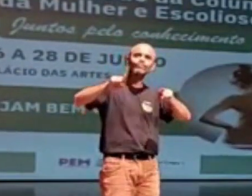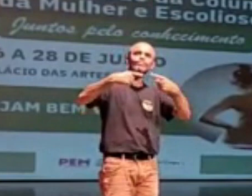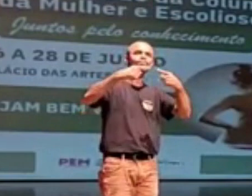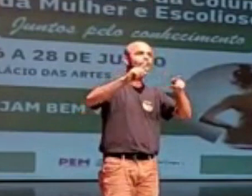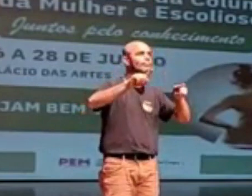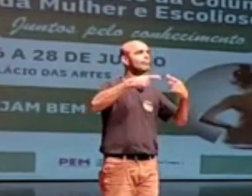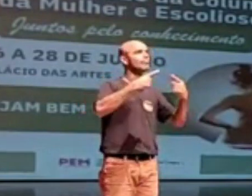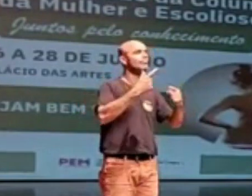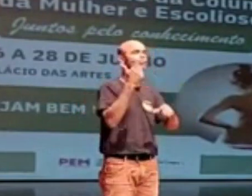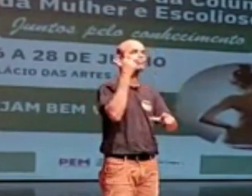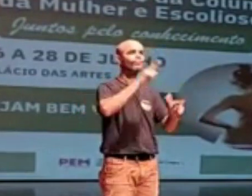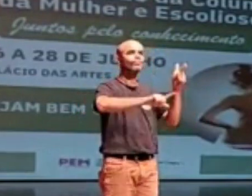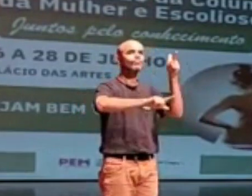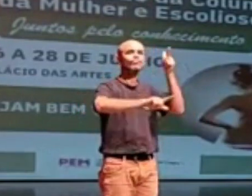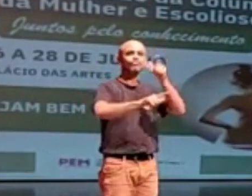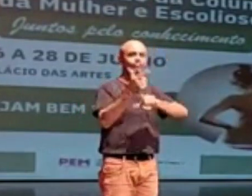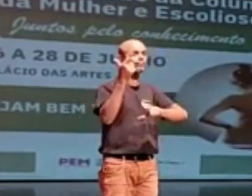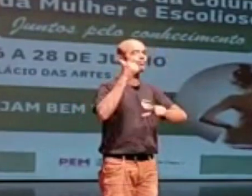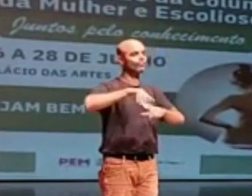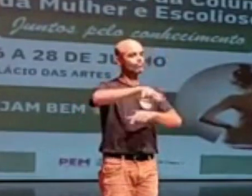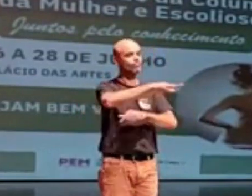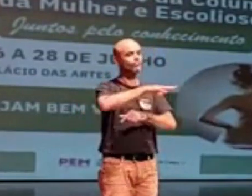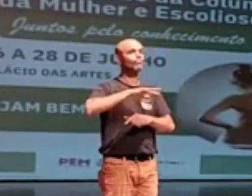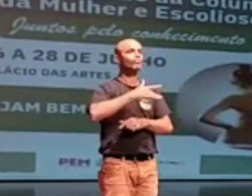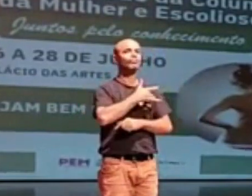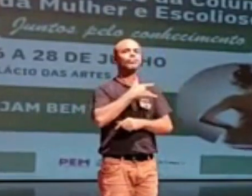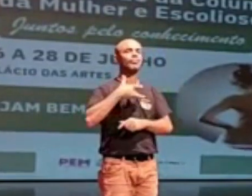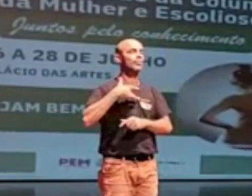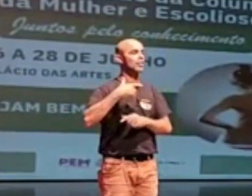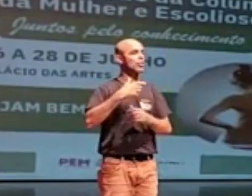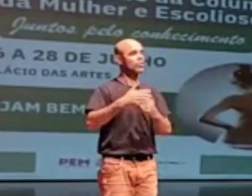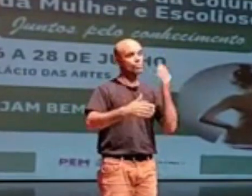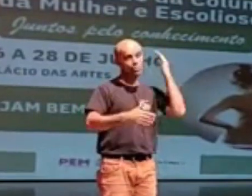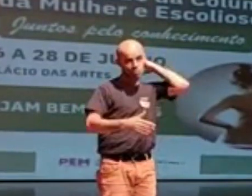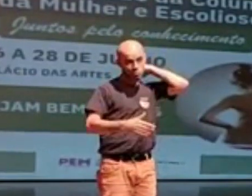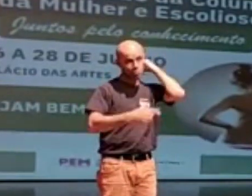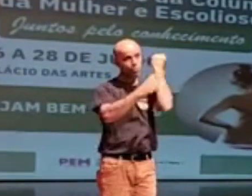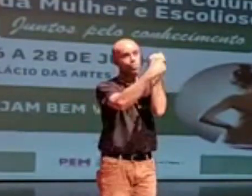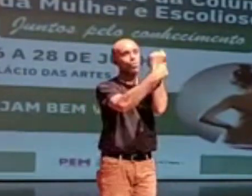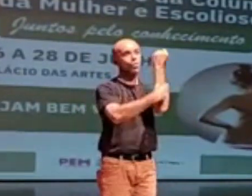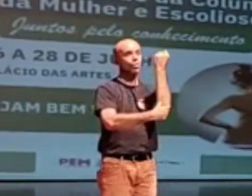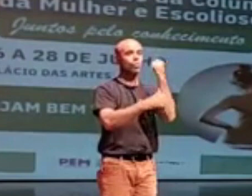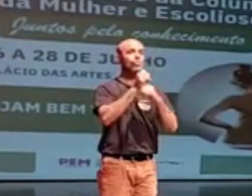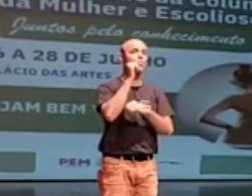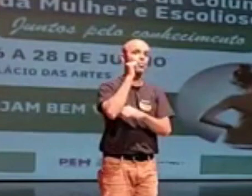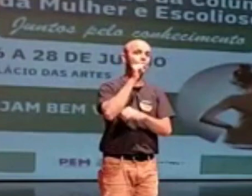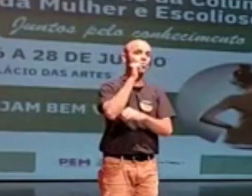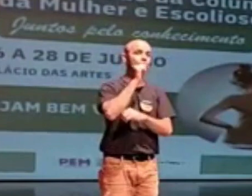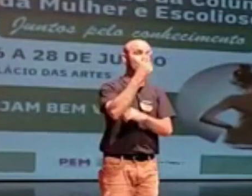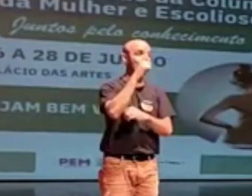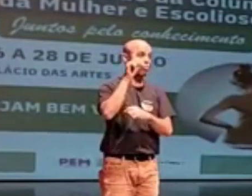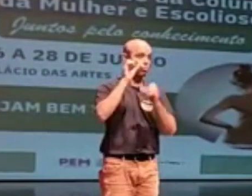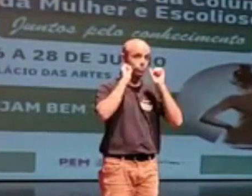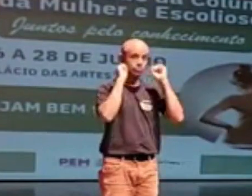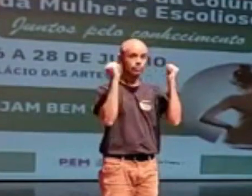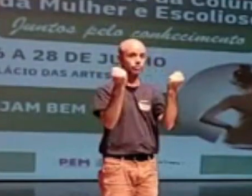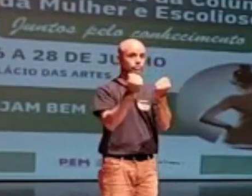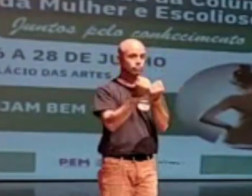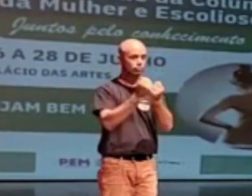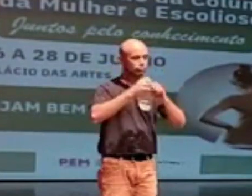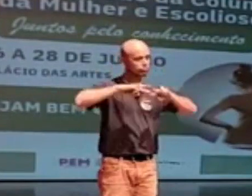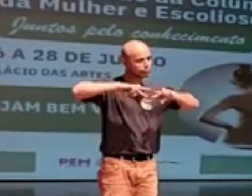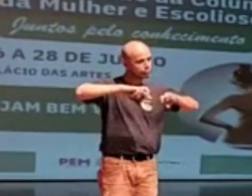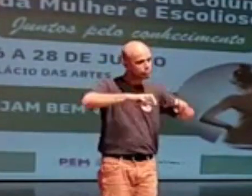presentes da saúde da coluna da mulher. Neste último dia do seminário, continuaremos a